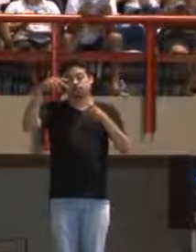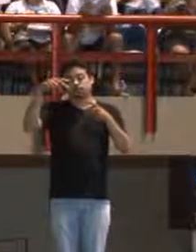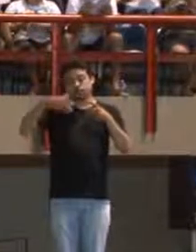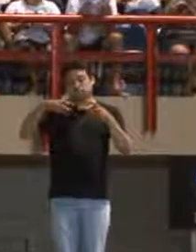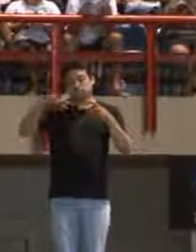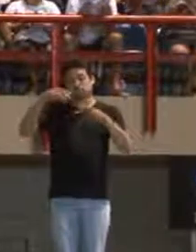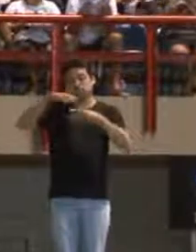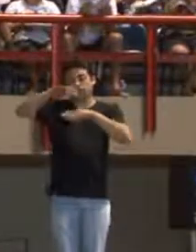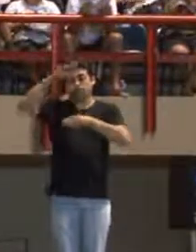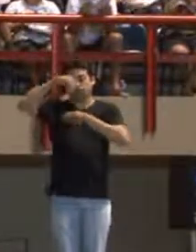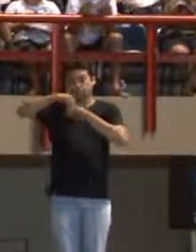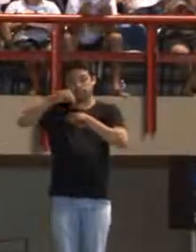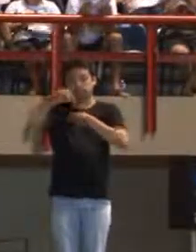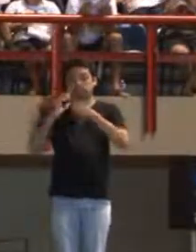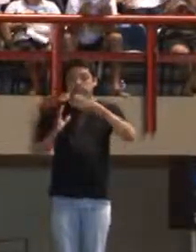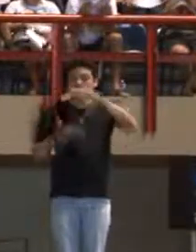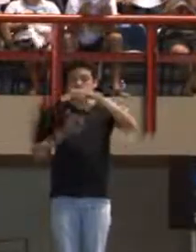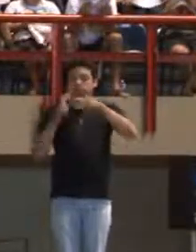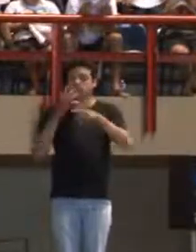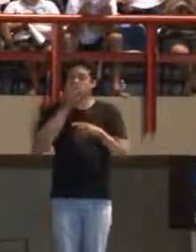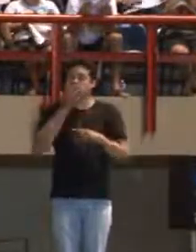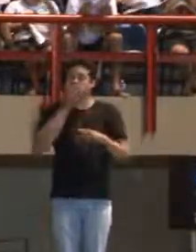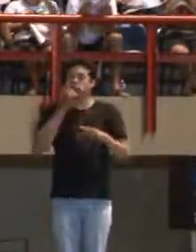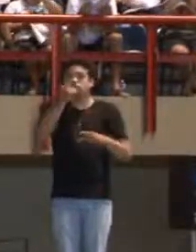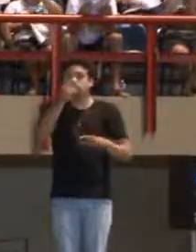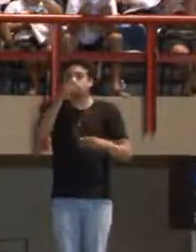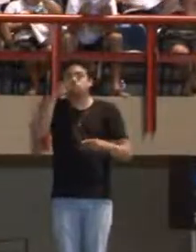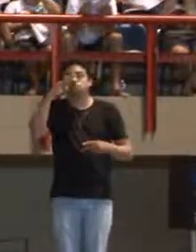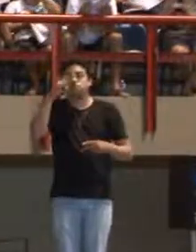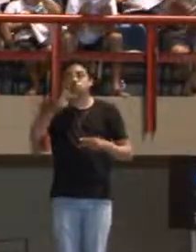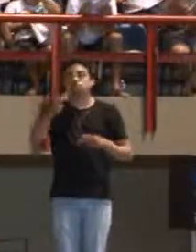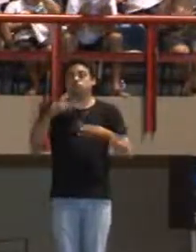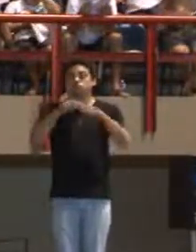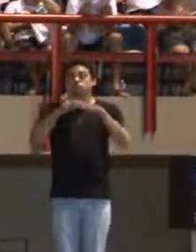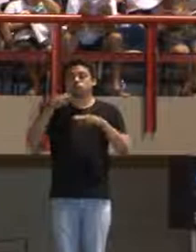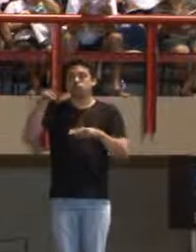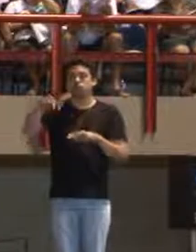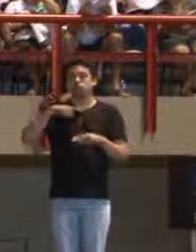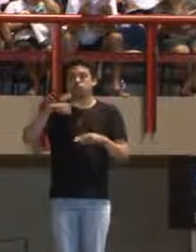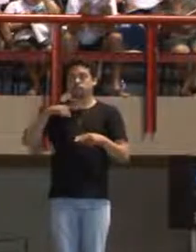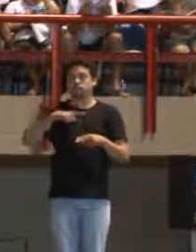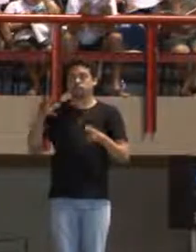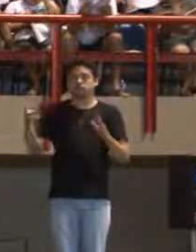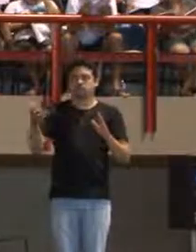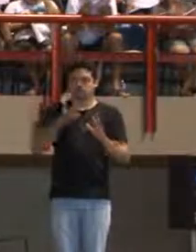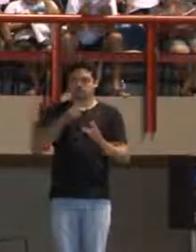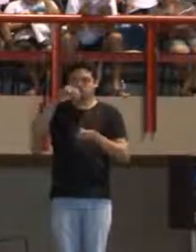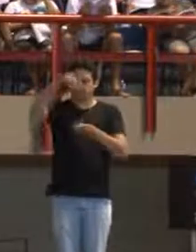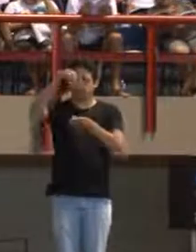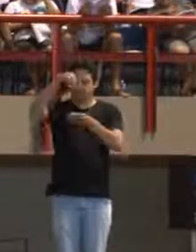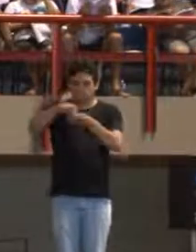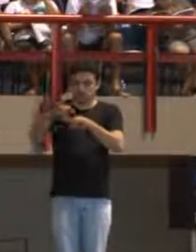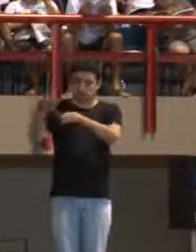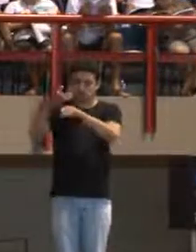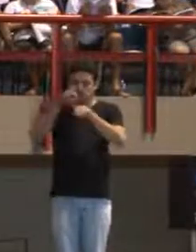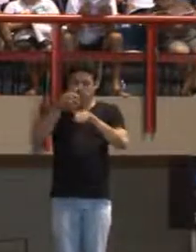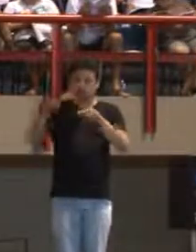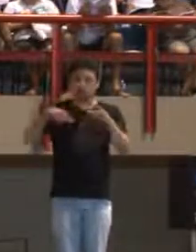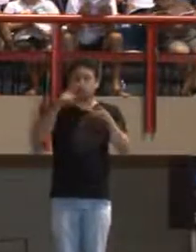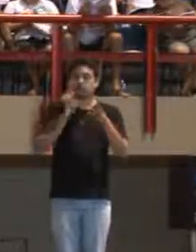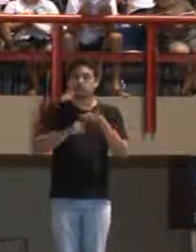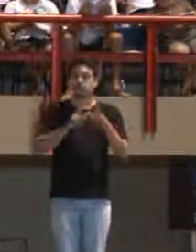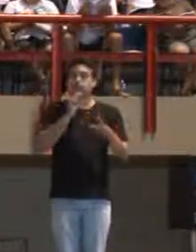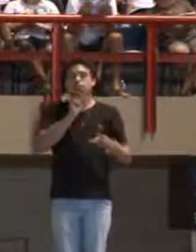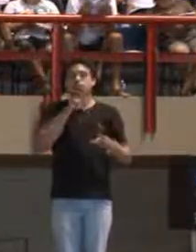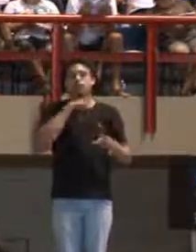presente na Terra. É incolor e inodoro. Este elemento tem excelentes propriedades, tanto como combustível. 1 kg de